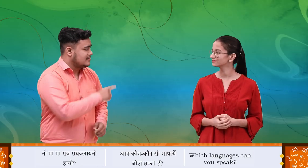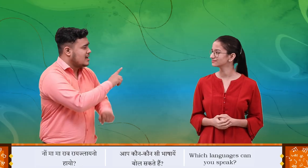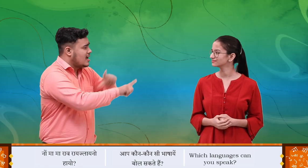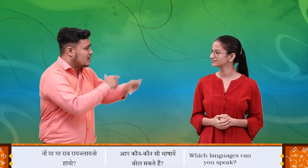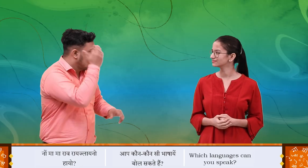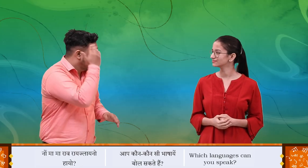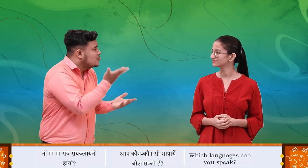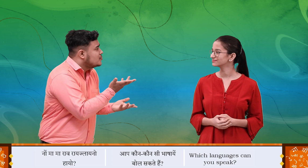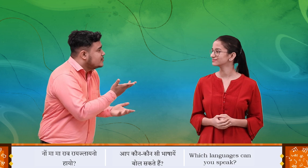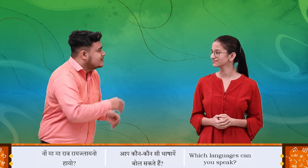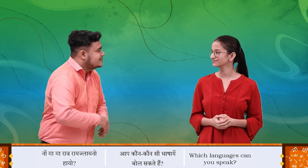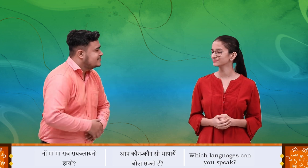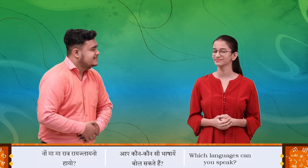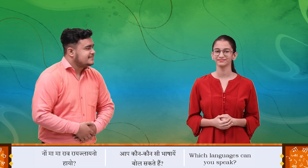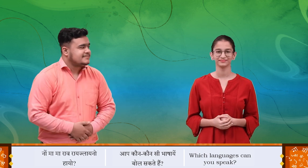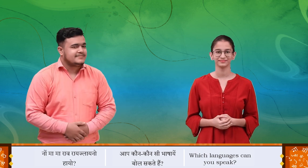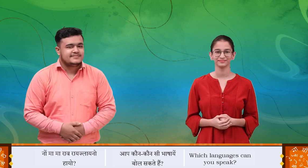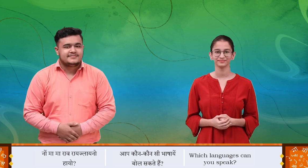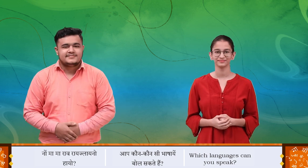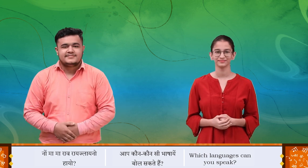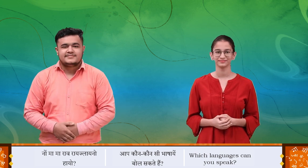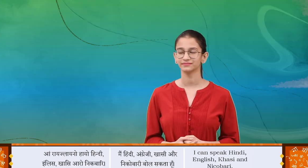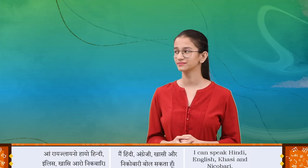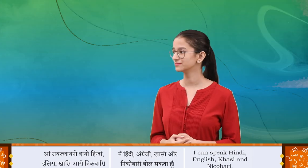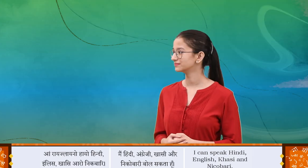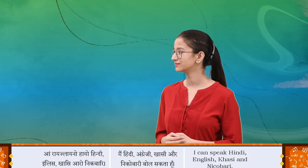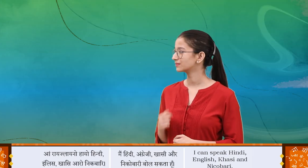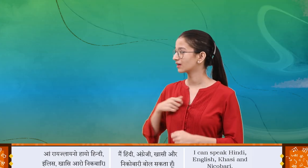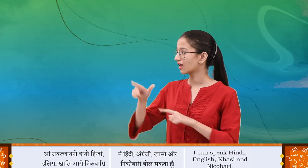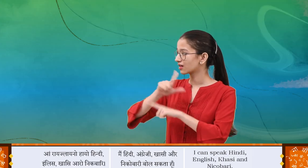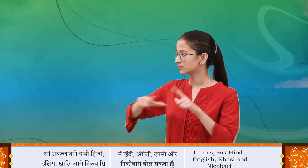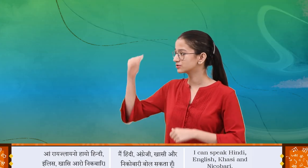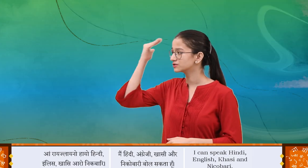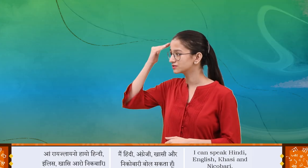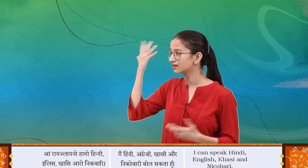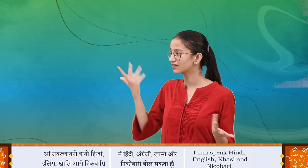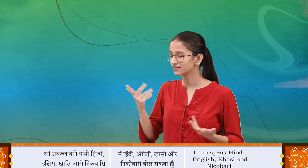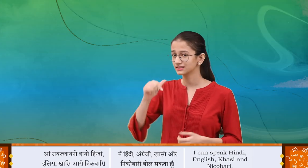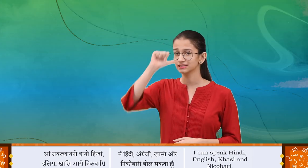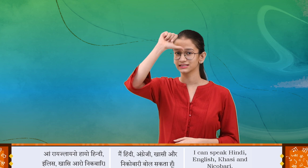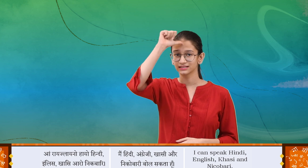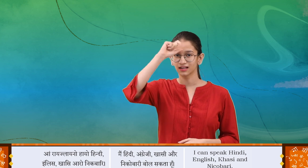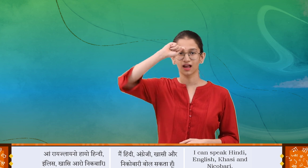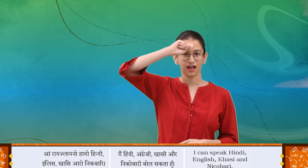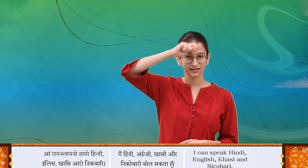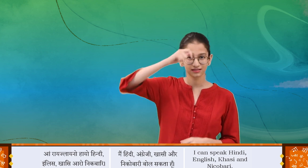능 마마 라우 라이라이네 하이 앙 라이라이네 하이 Hindi,